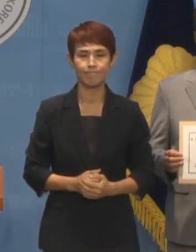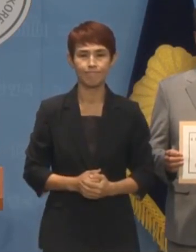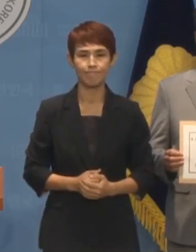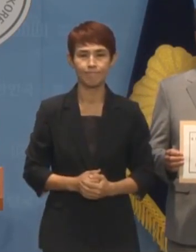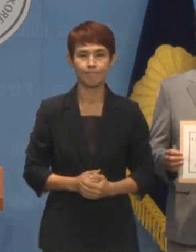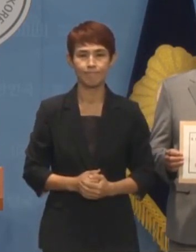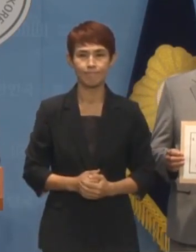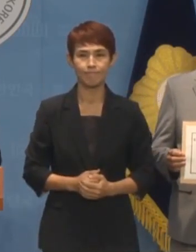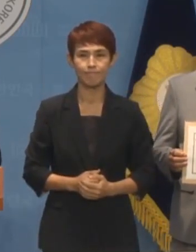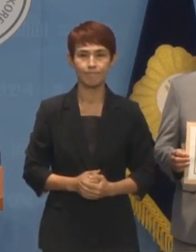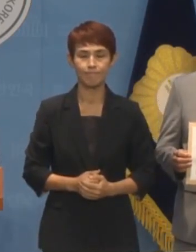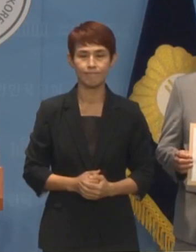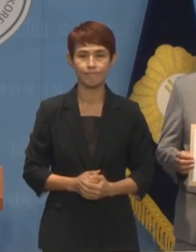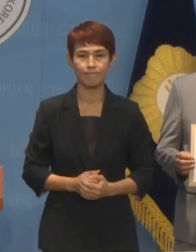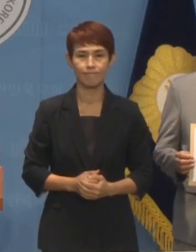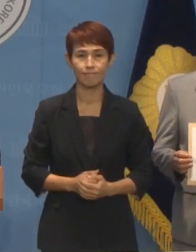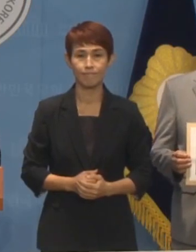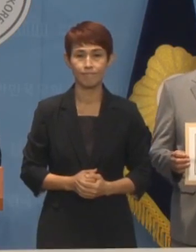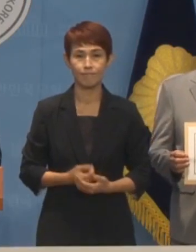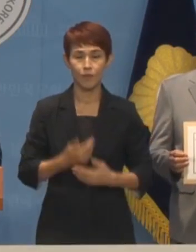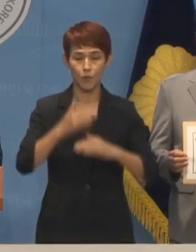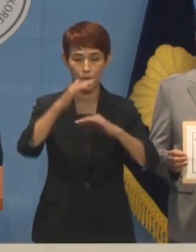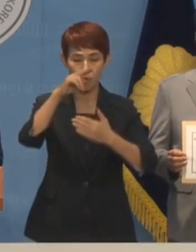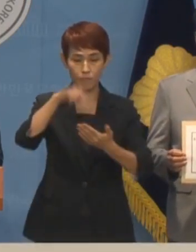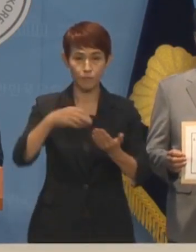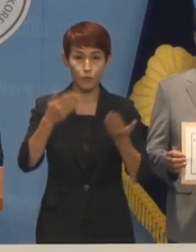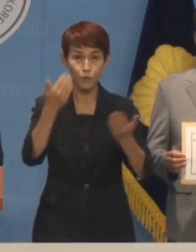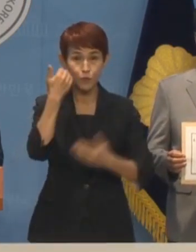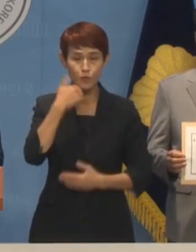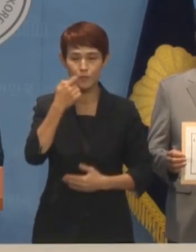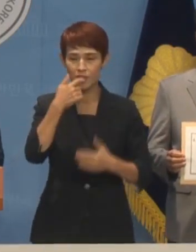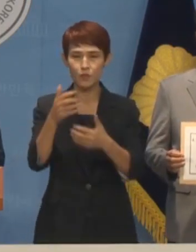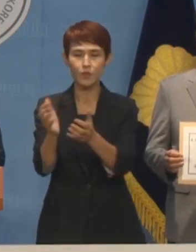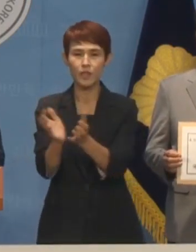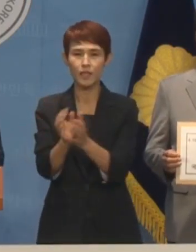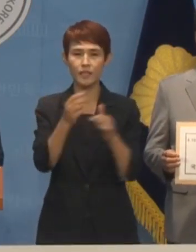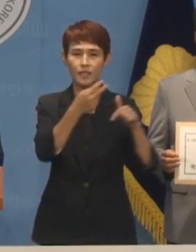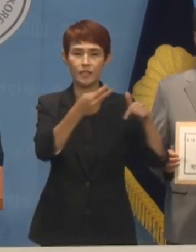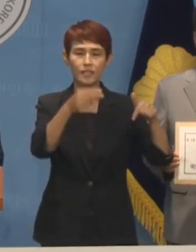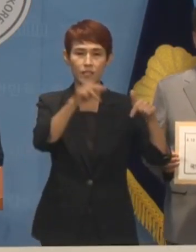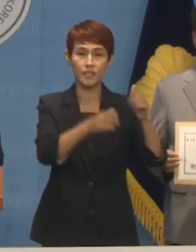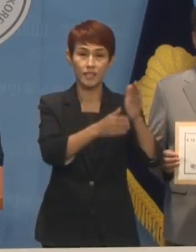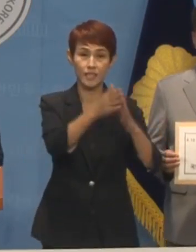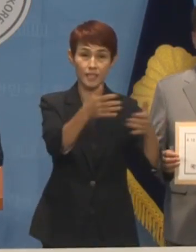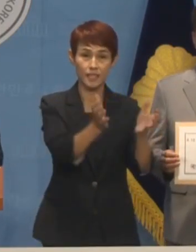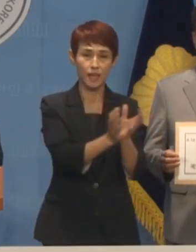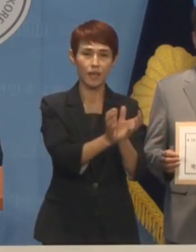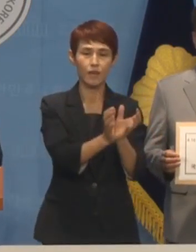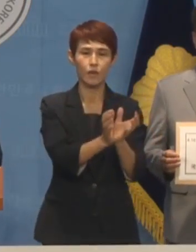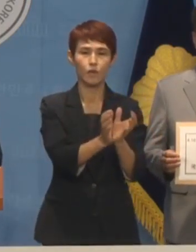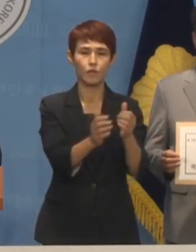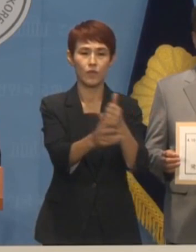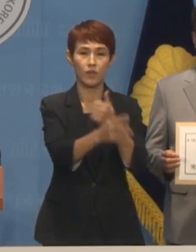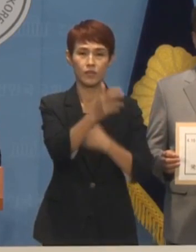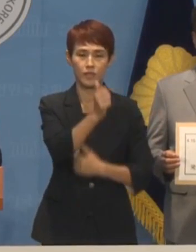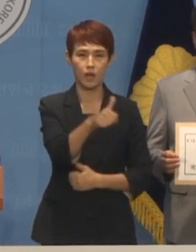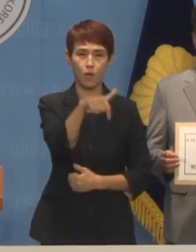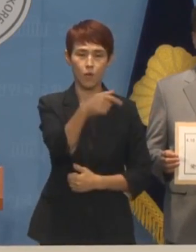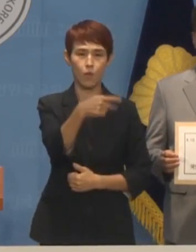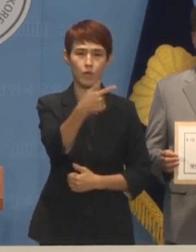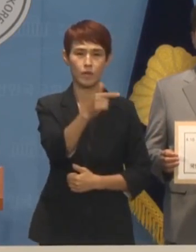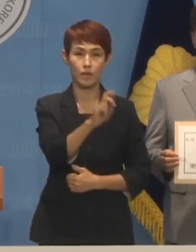했습니다. 오늘 기자회견 회견문 낭독해 주실 두 분은 더불어민주당 인천시당 고남석 위원장님과